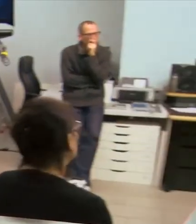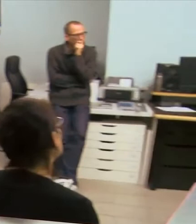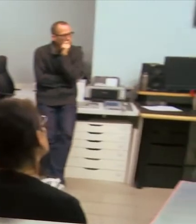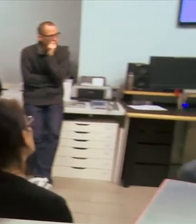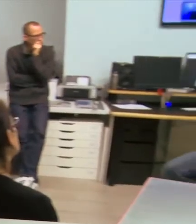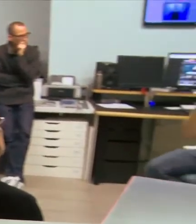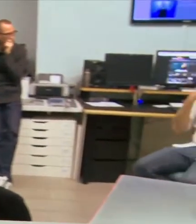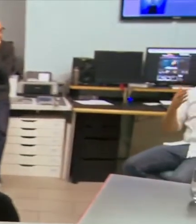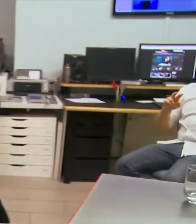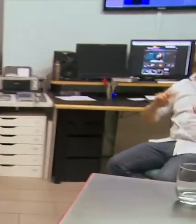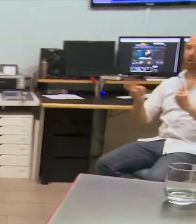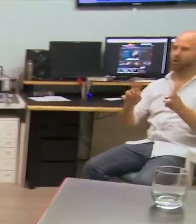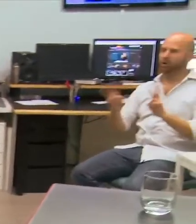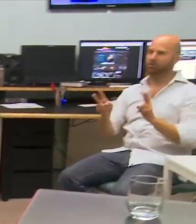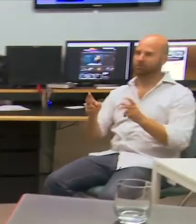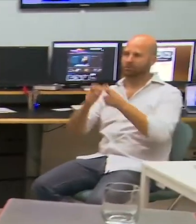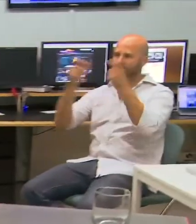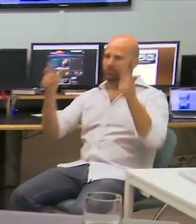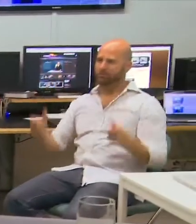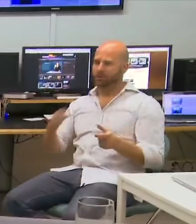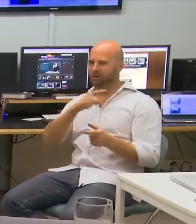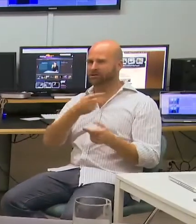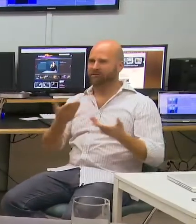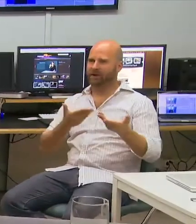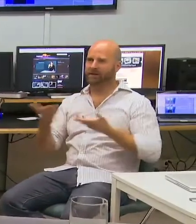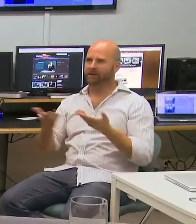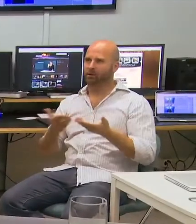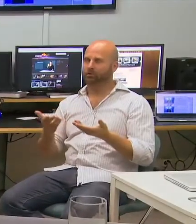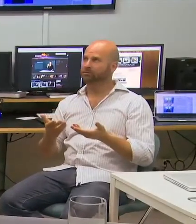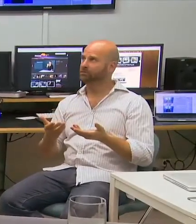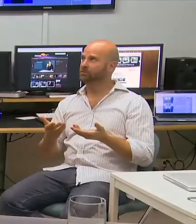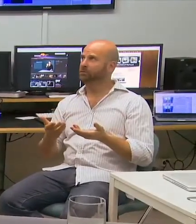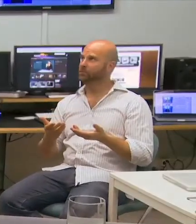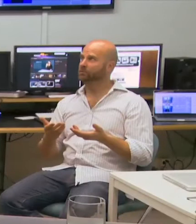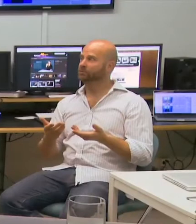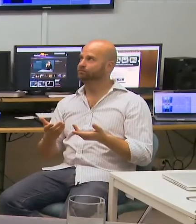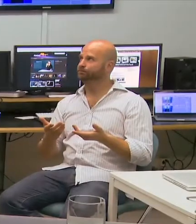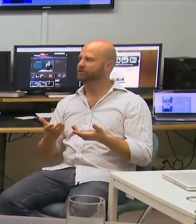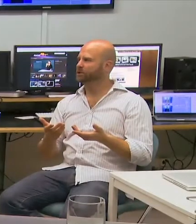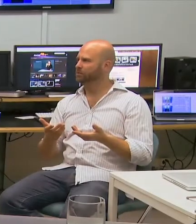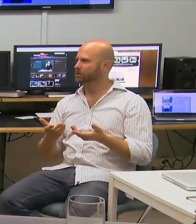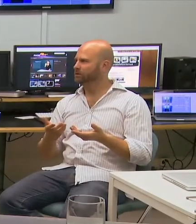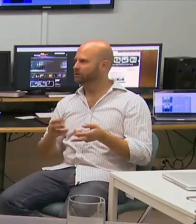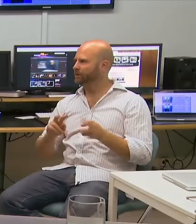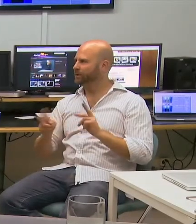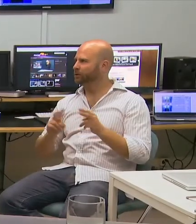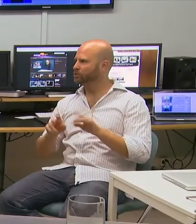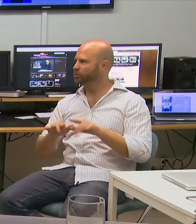Ja, das gibt es, also dank Procom, der Firma, die so die ganze Vermittlung zentralisiert, wie sagt